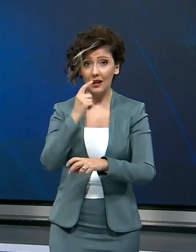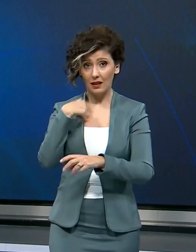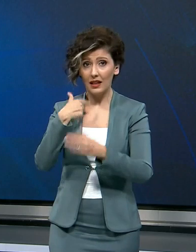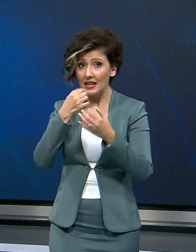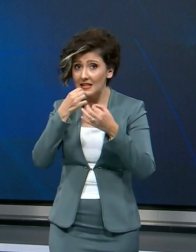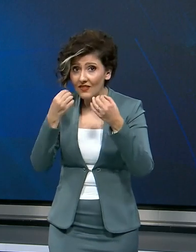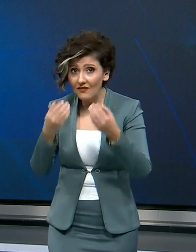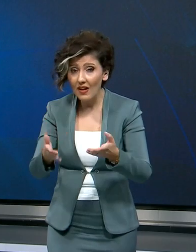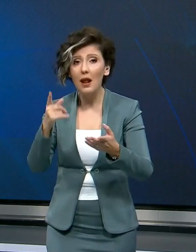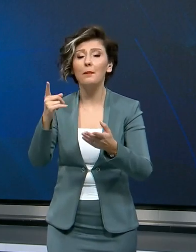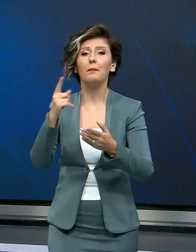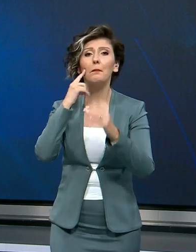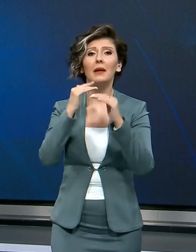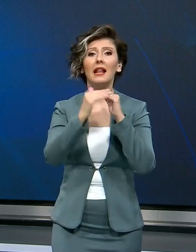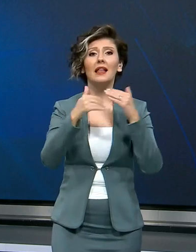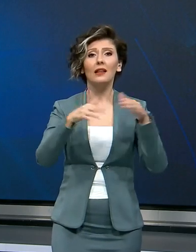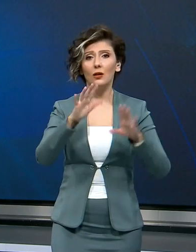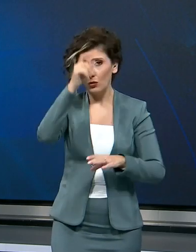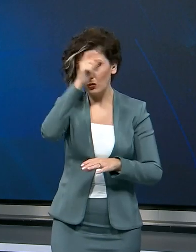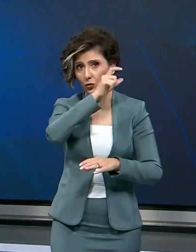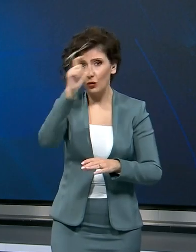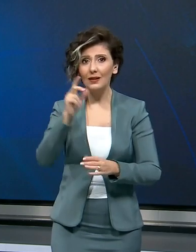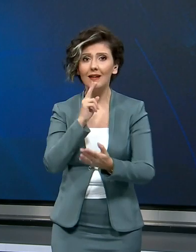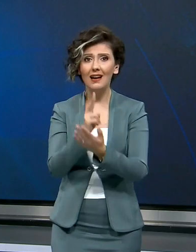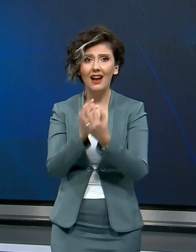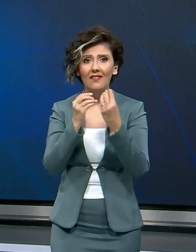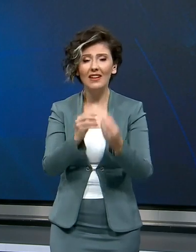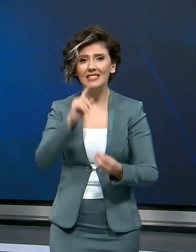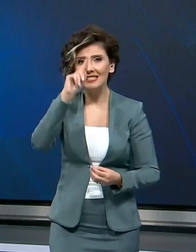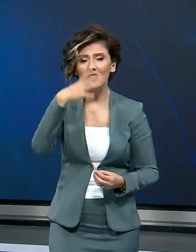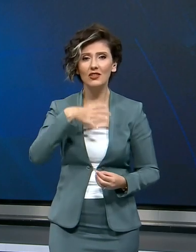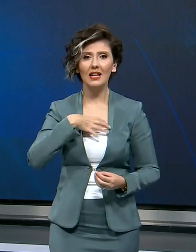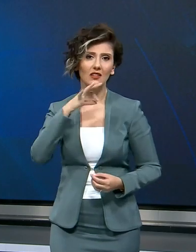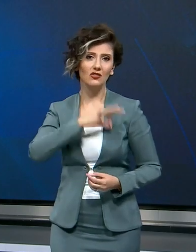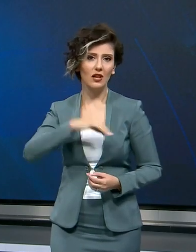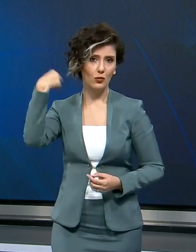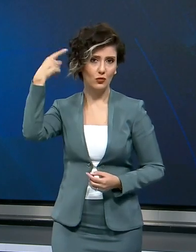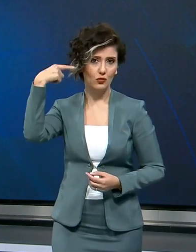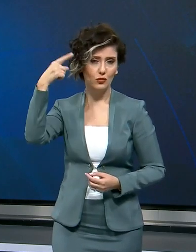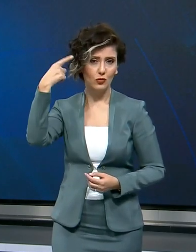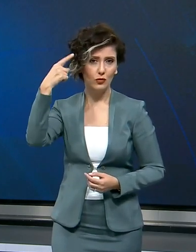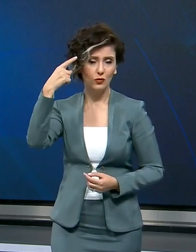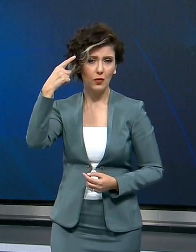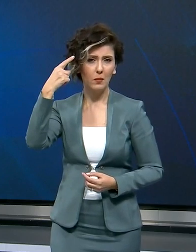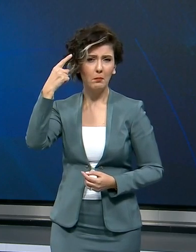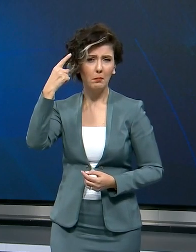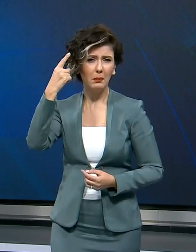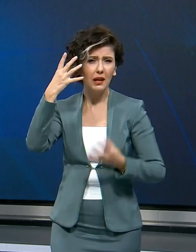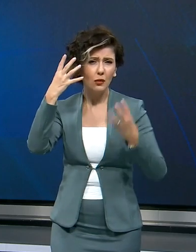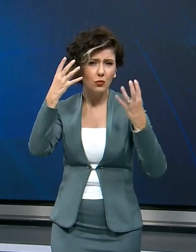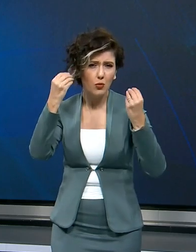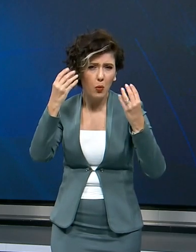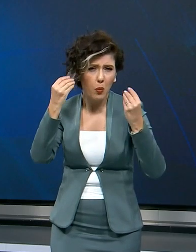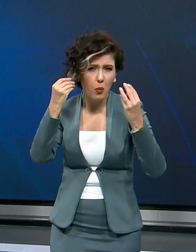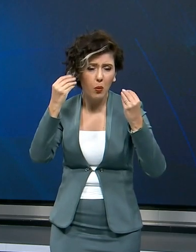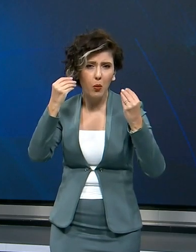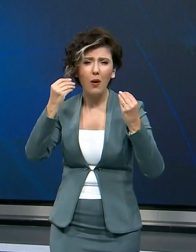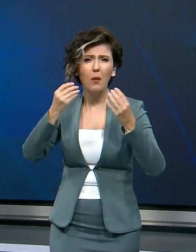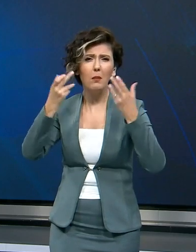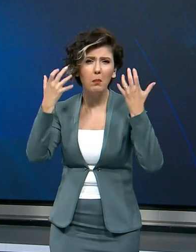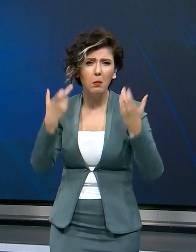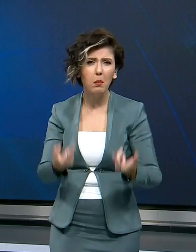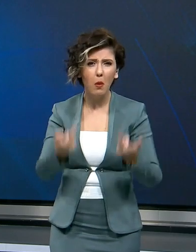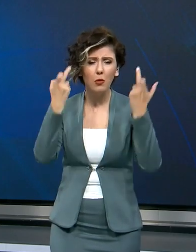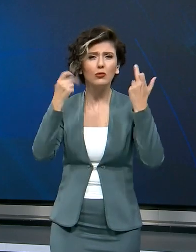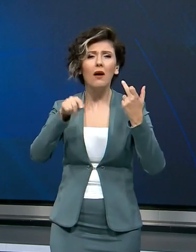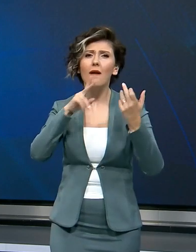ki biz. Türkiye kararını verirken sadece kendi çıkarlarını düşünür. Bir ton hantal bir karar verme sürecinin tamamını sen